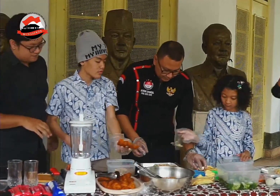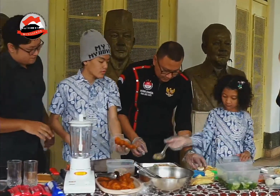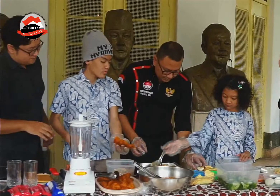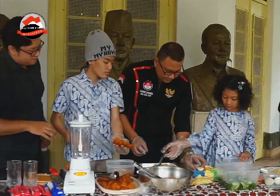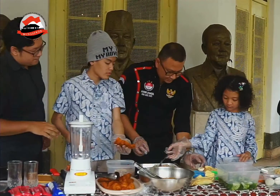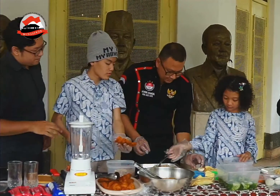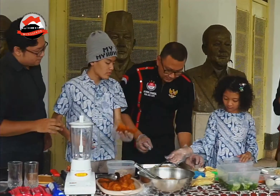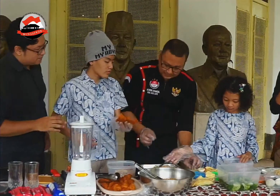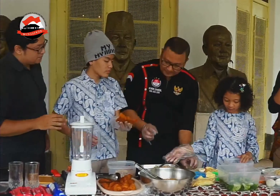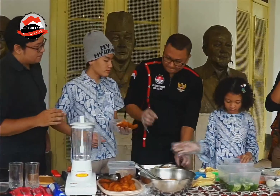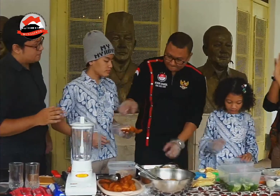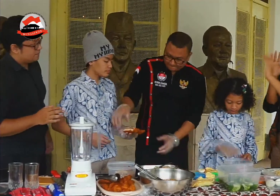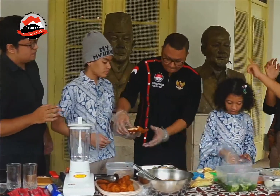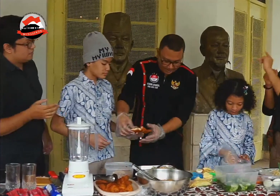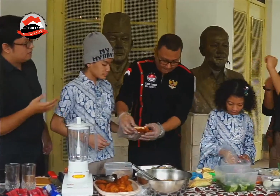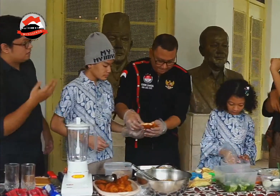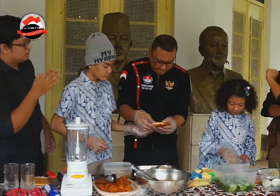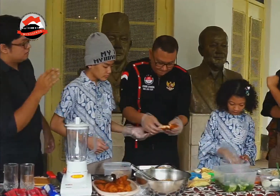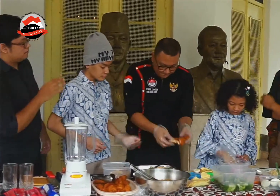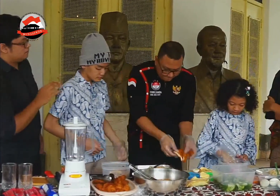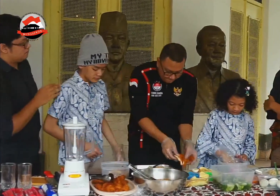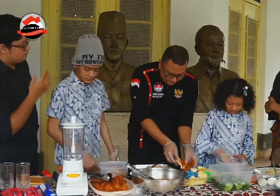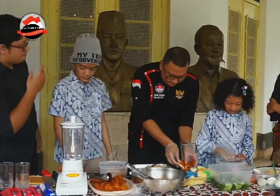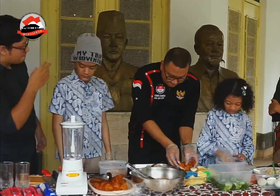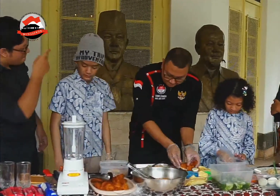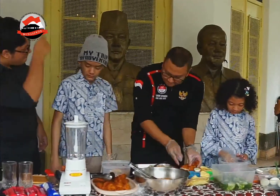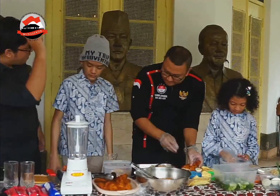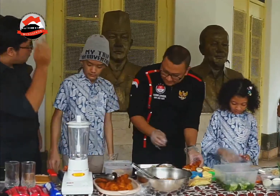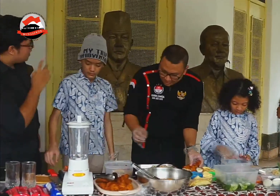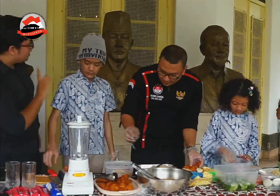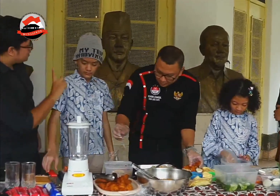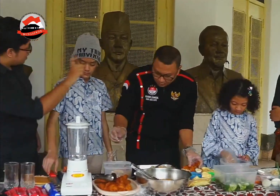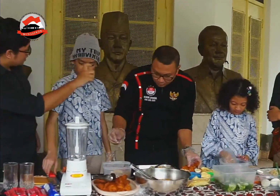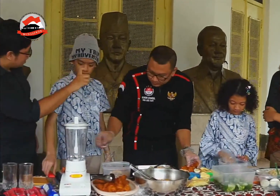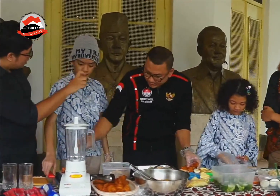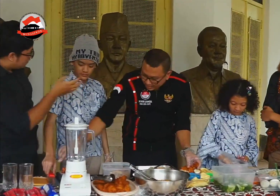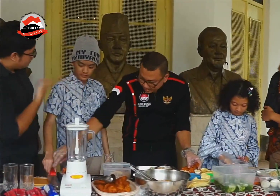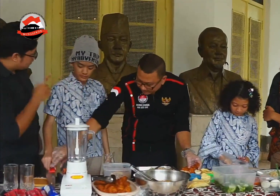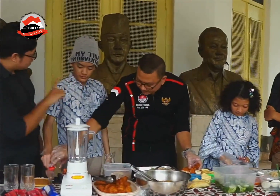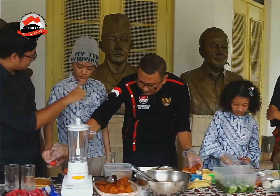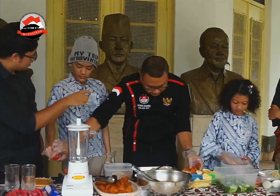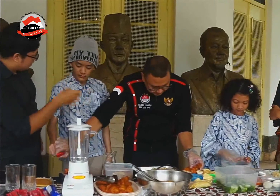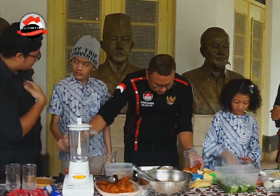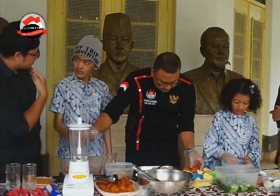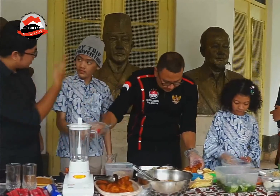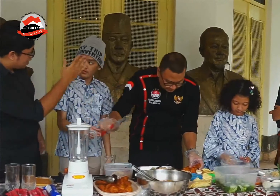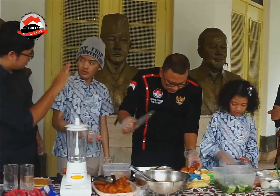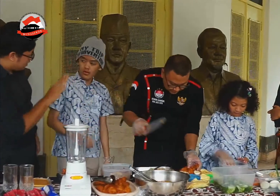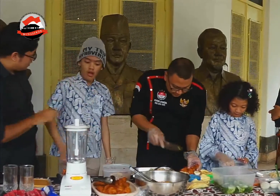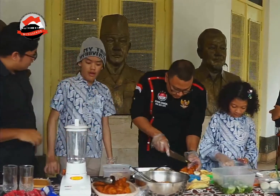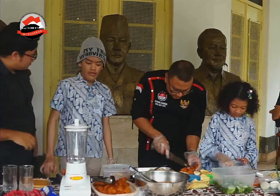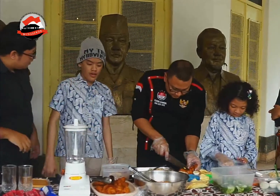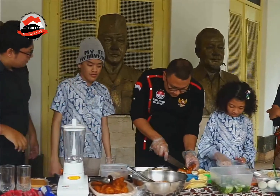Nah, sambil kita nunggu nih, Paul ada pertanyaan enggak buat chef-nya Paul? Ayo, Paul mau nanya enggak?